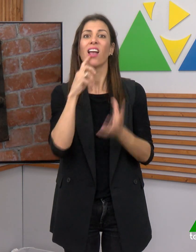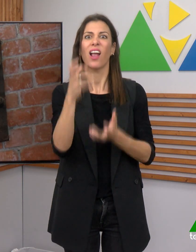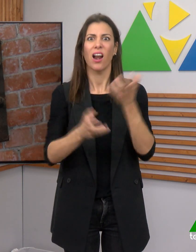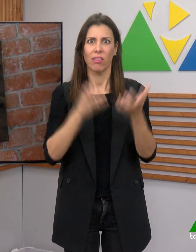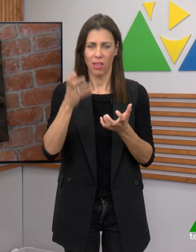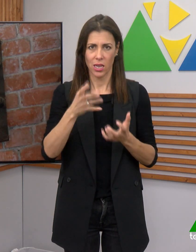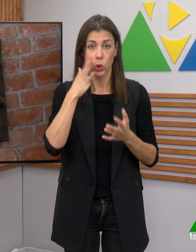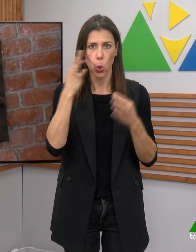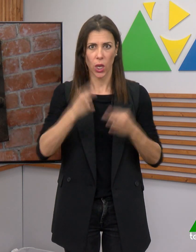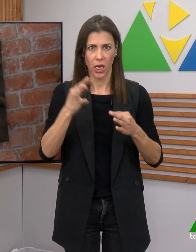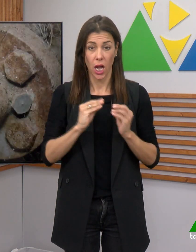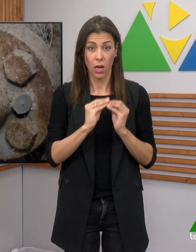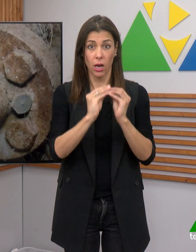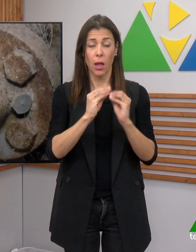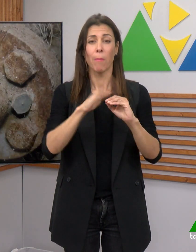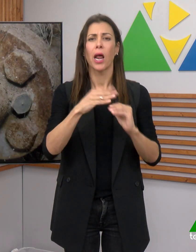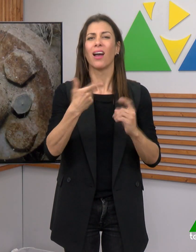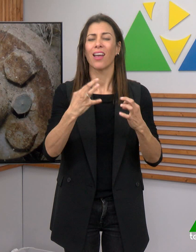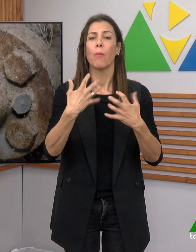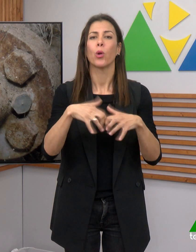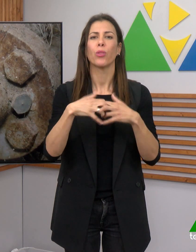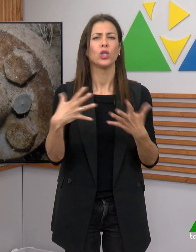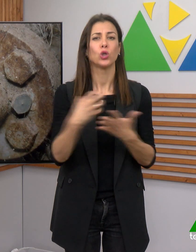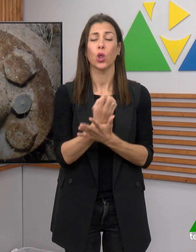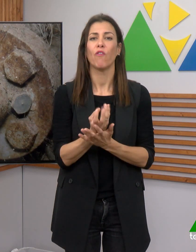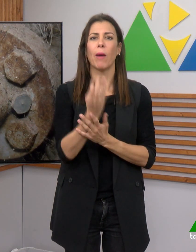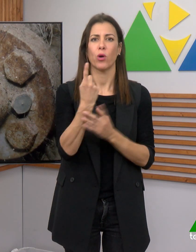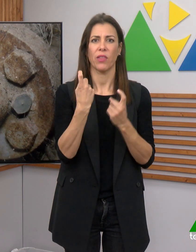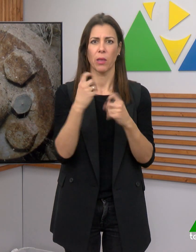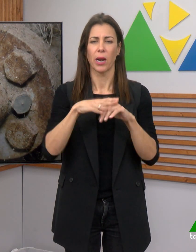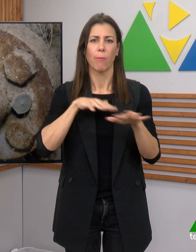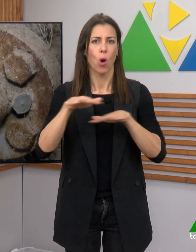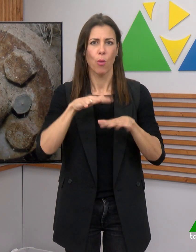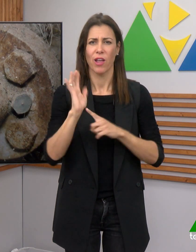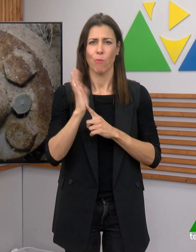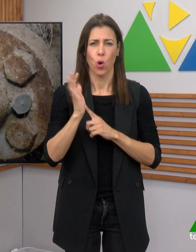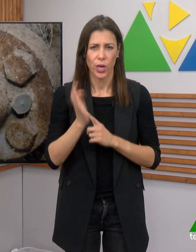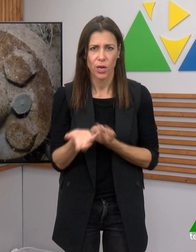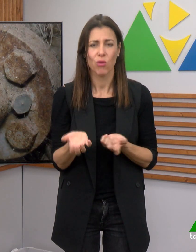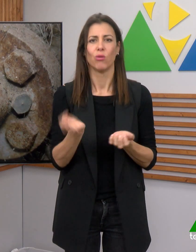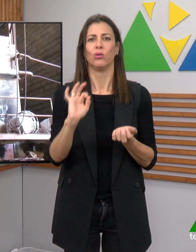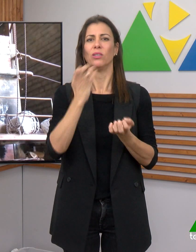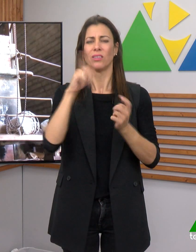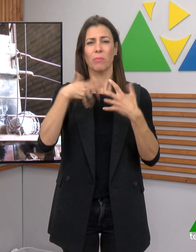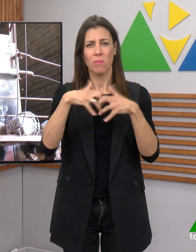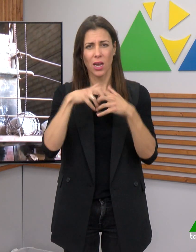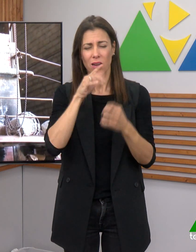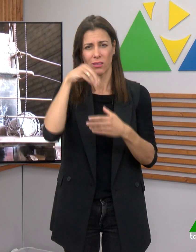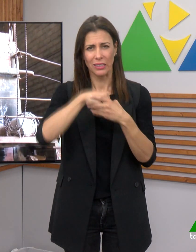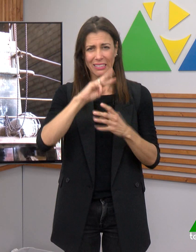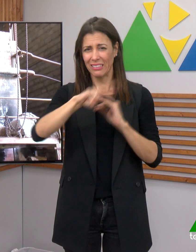10 calderas, para producir todo el vapor necesario para mover molinos, tachas, máquinas de triple